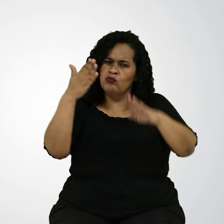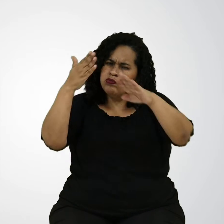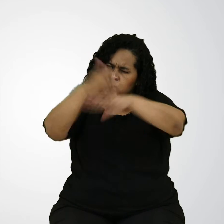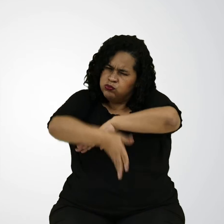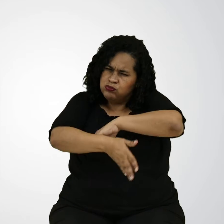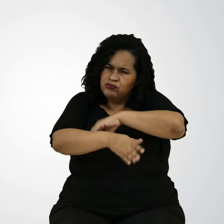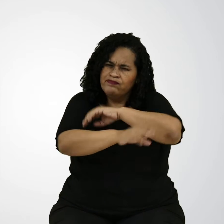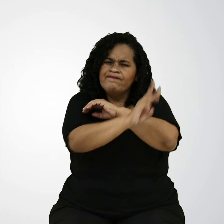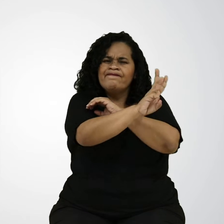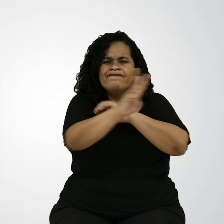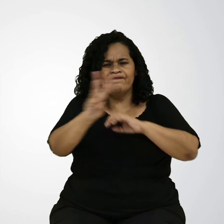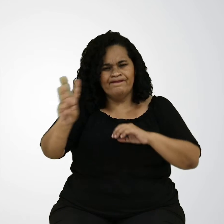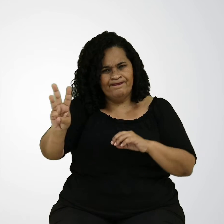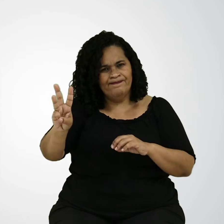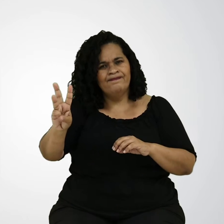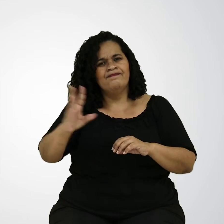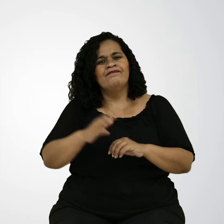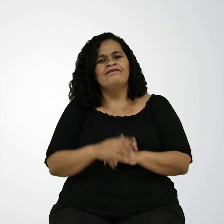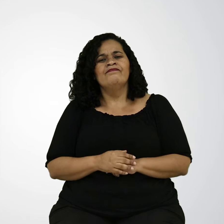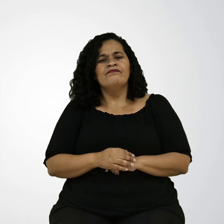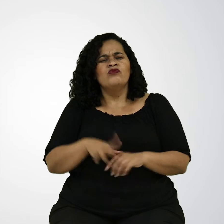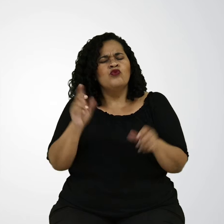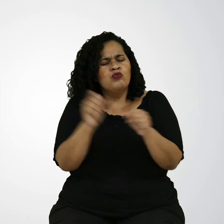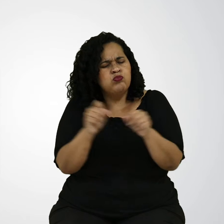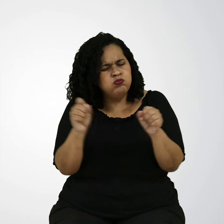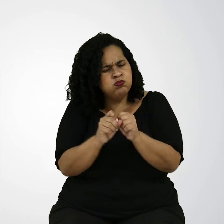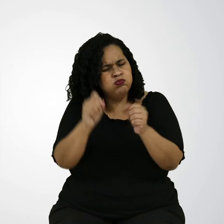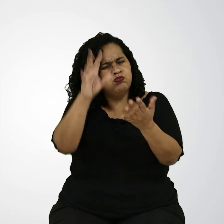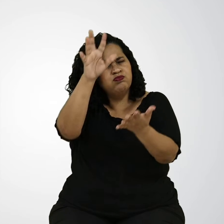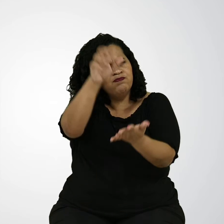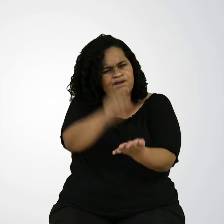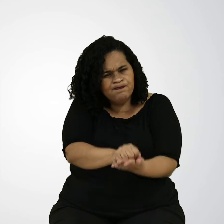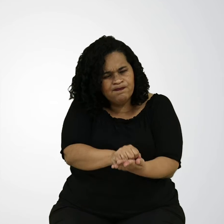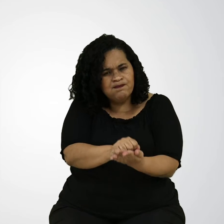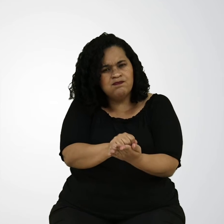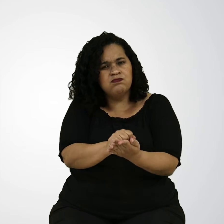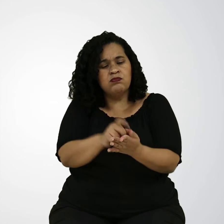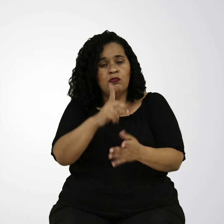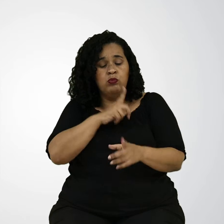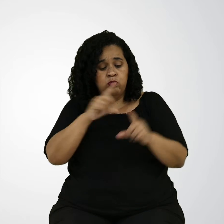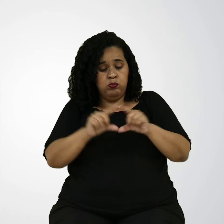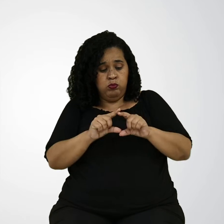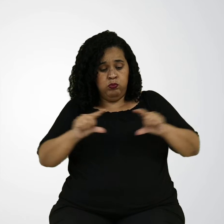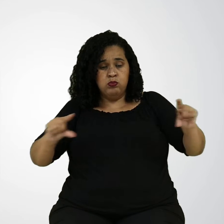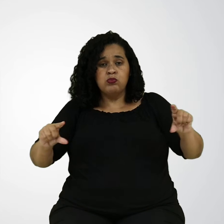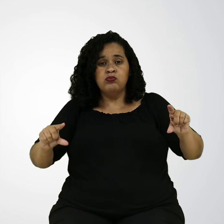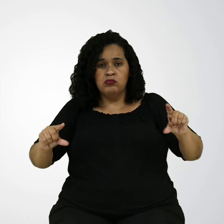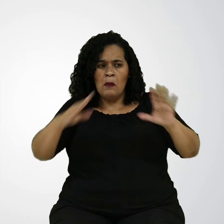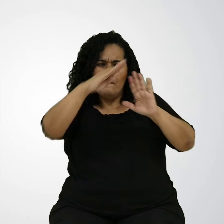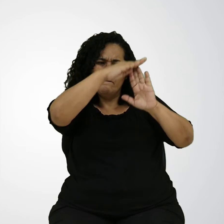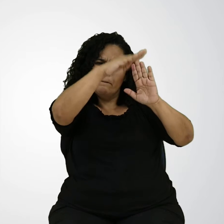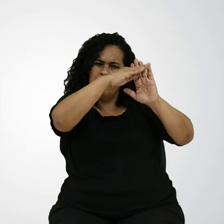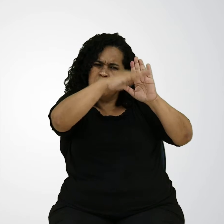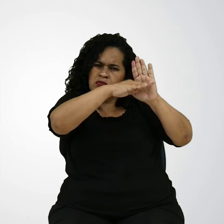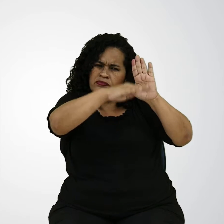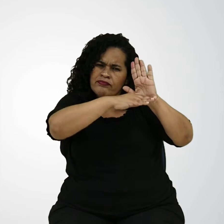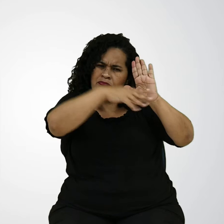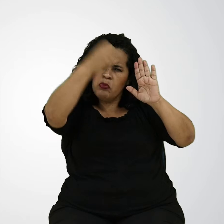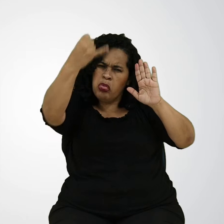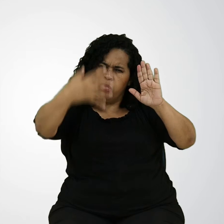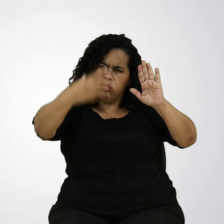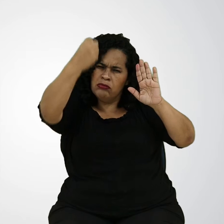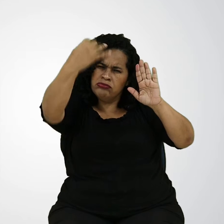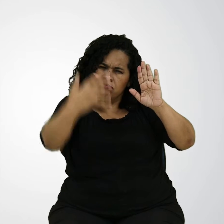conferência, conferenciauma.org, faça a sua inscrição, você pode conferir toda a programação, todos os temas que